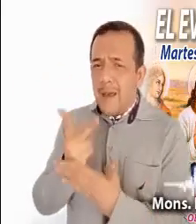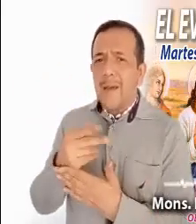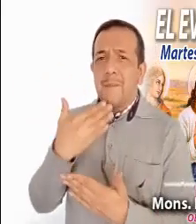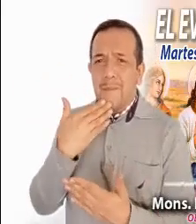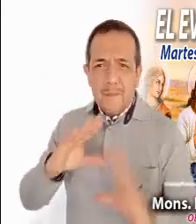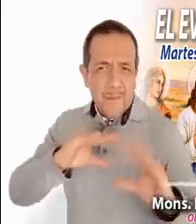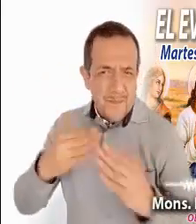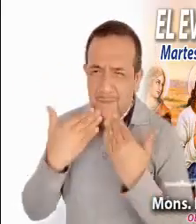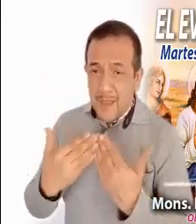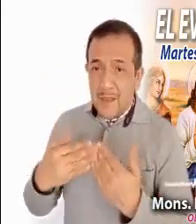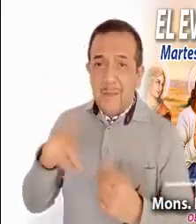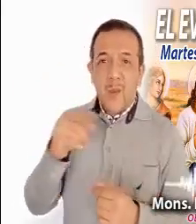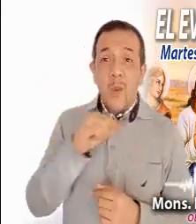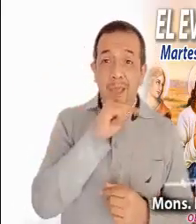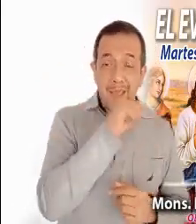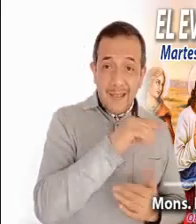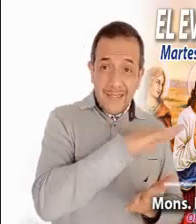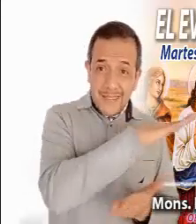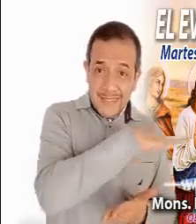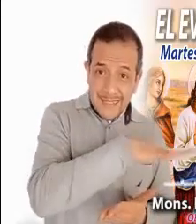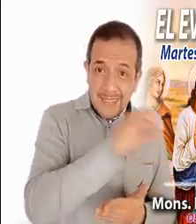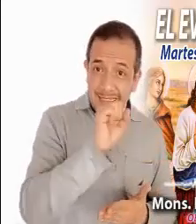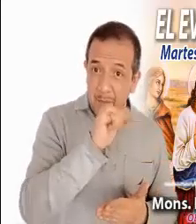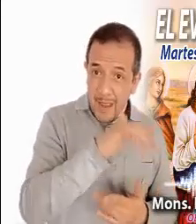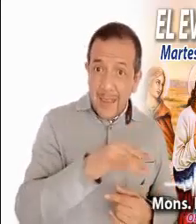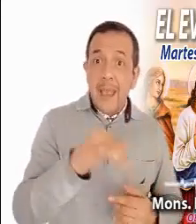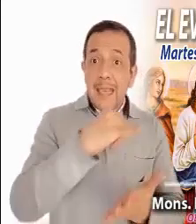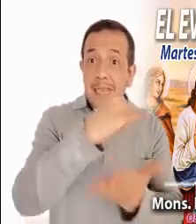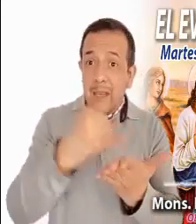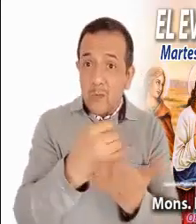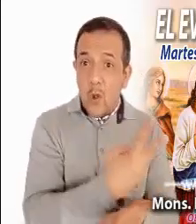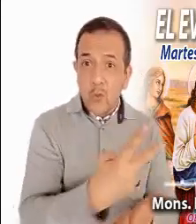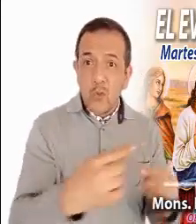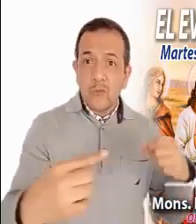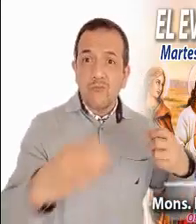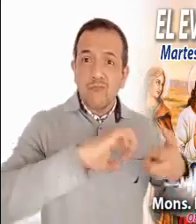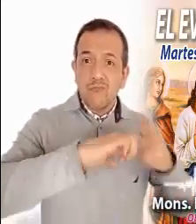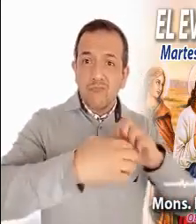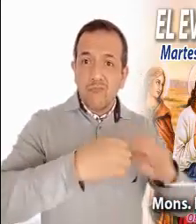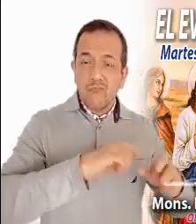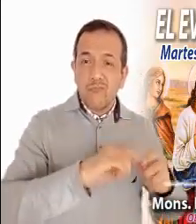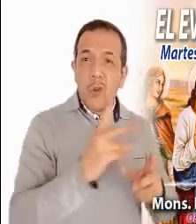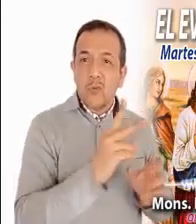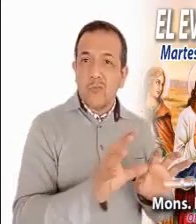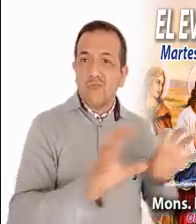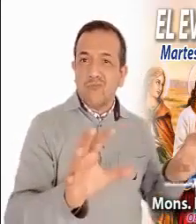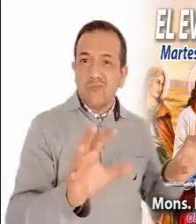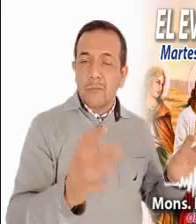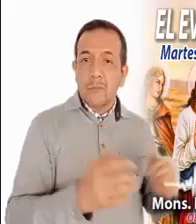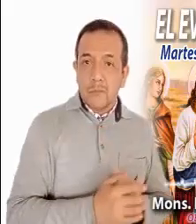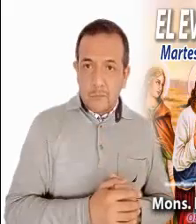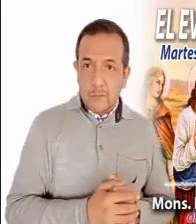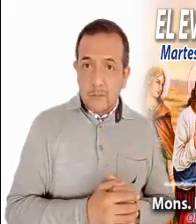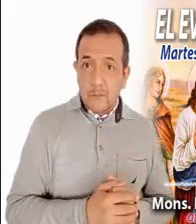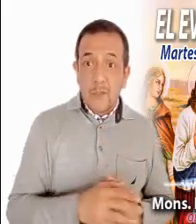prejuicios que han dividido a los pueblos. Esta situación no es difícil encontrar en